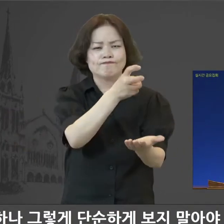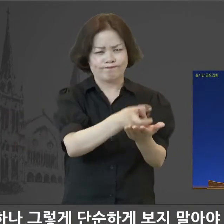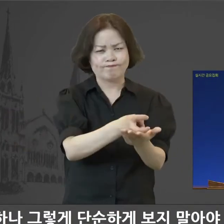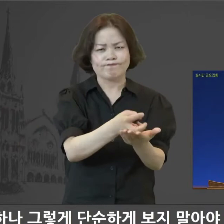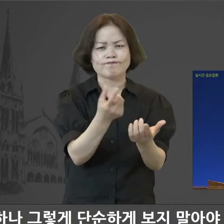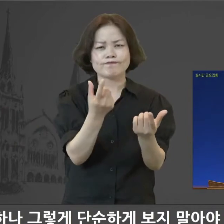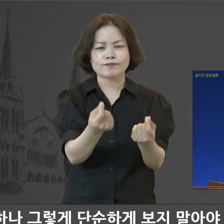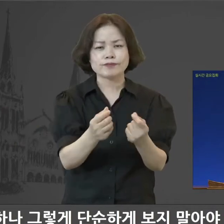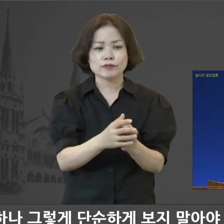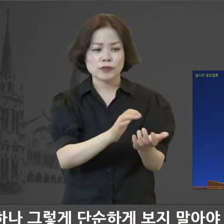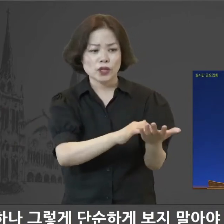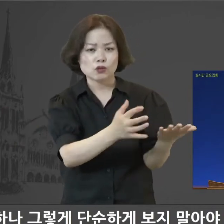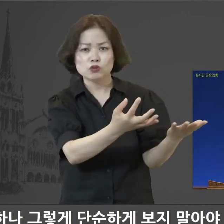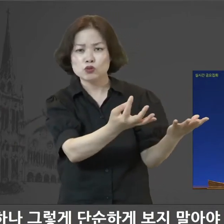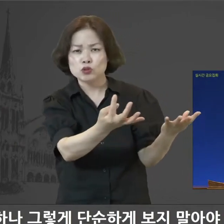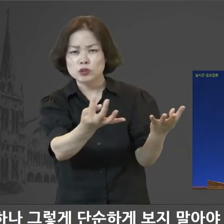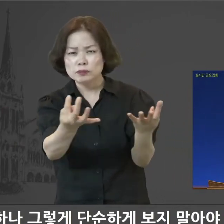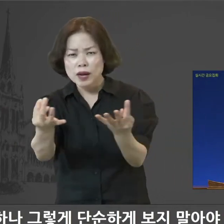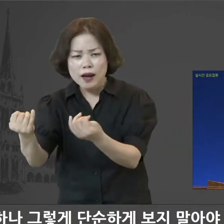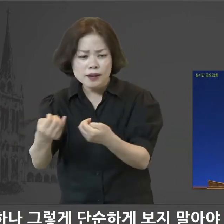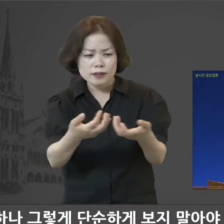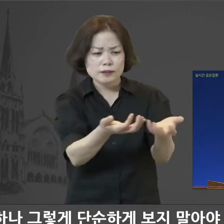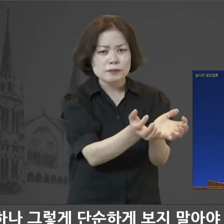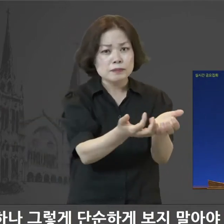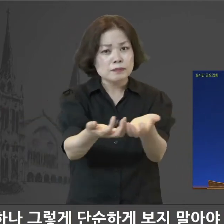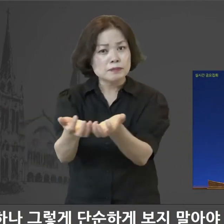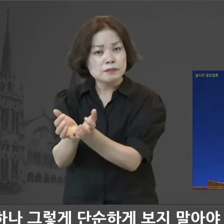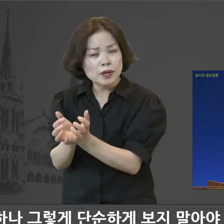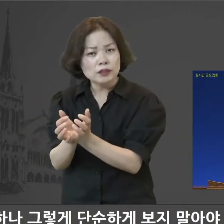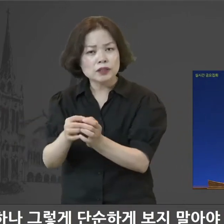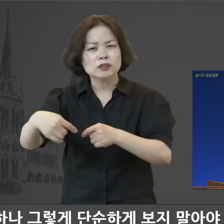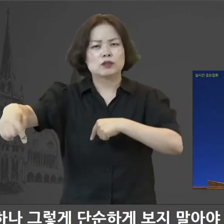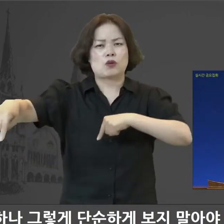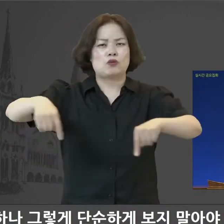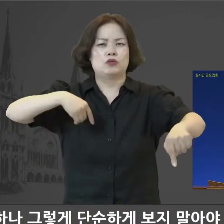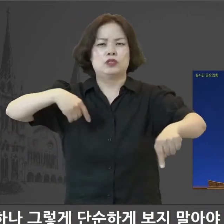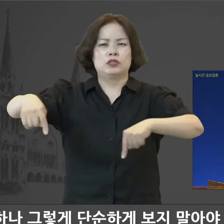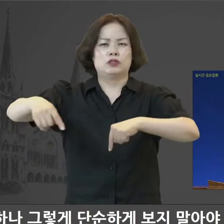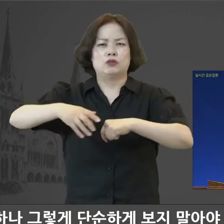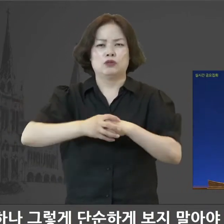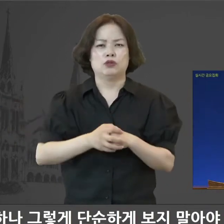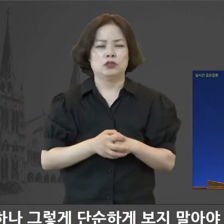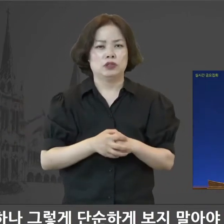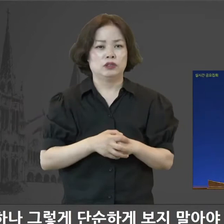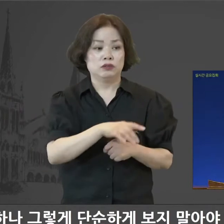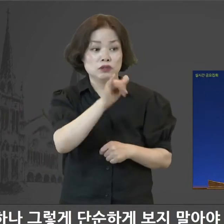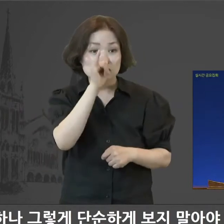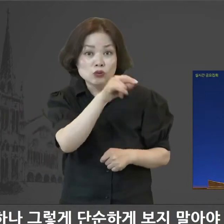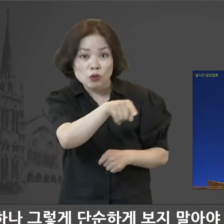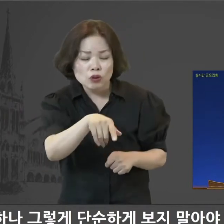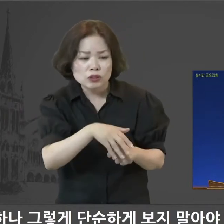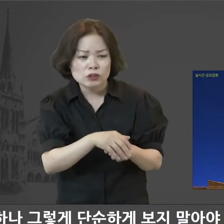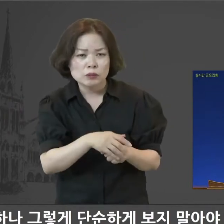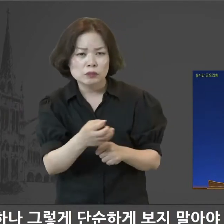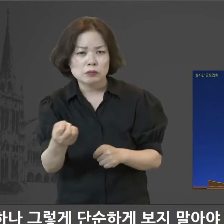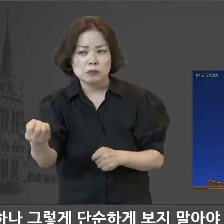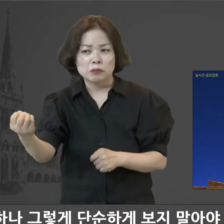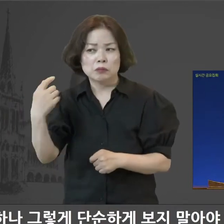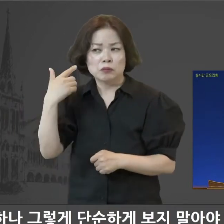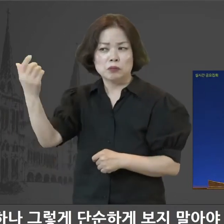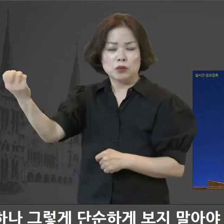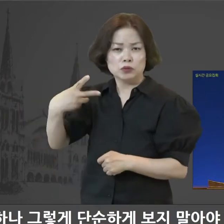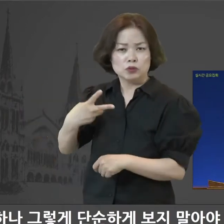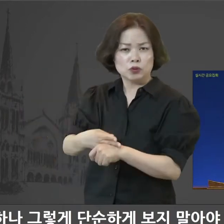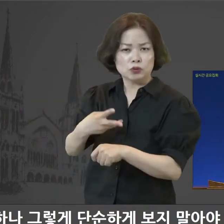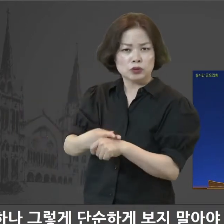마찬가지입니다. 그리고 수많은 정파들이 정치적으로 이합집산하고 있어요. 그래서 제가 이런 얘기하면 역시